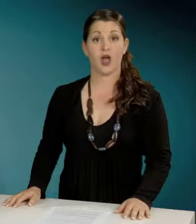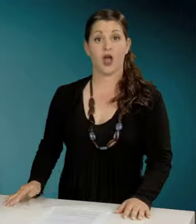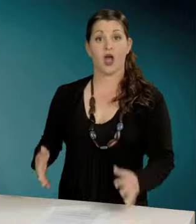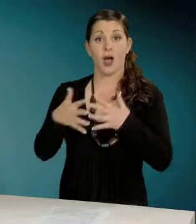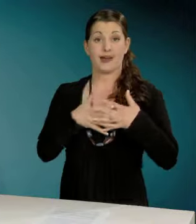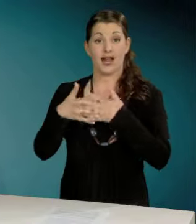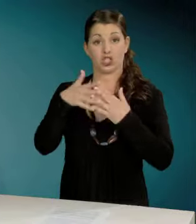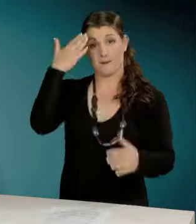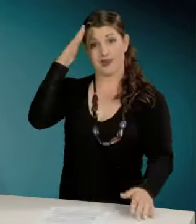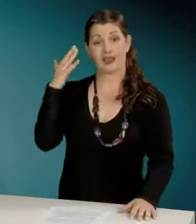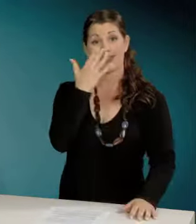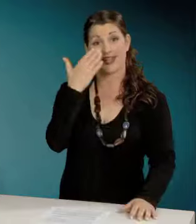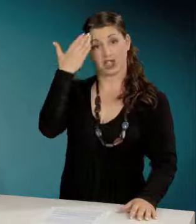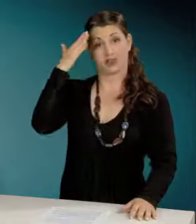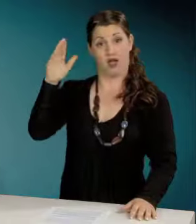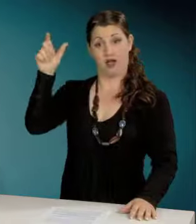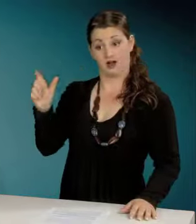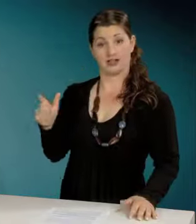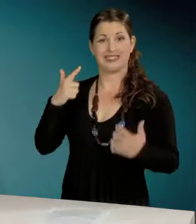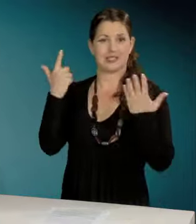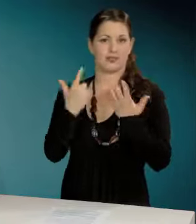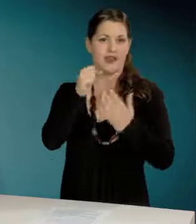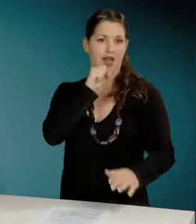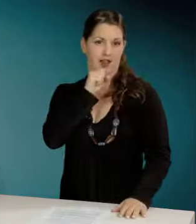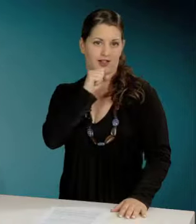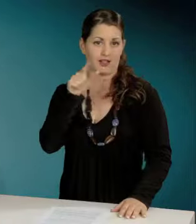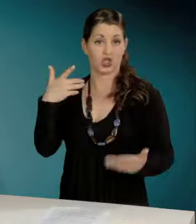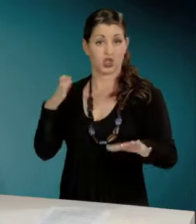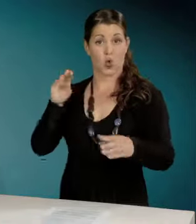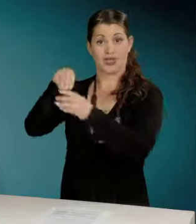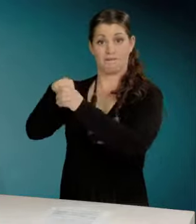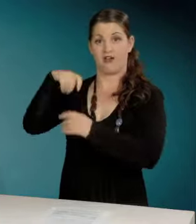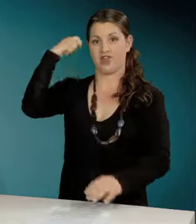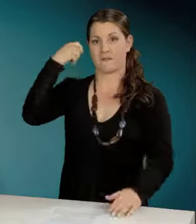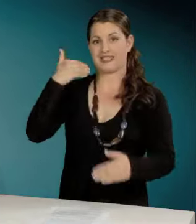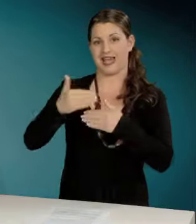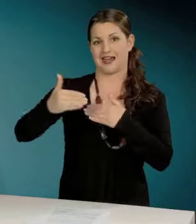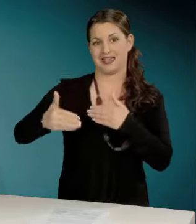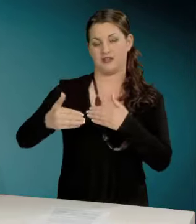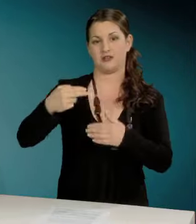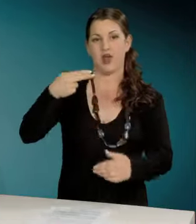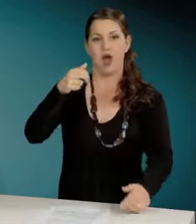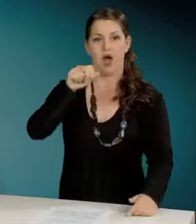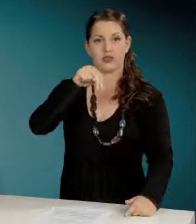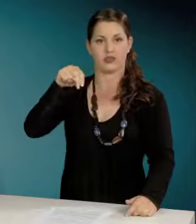der 17 jährige amerikanische teenie-star welcher in der filmserie hannah montana